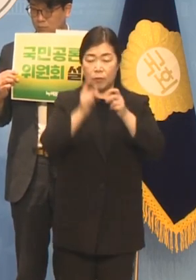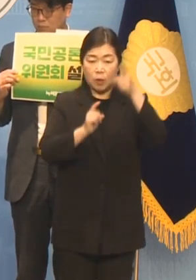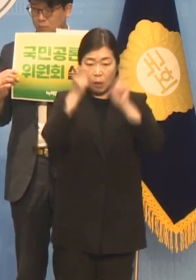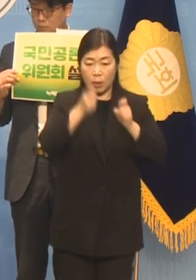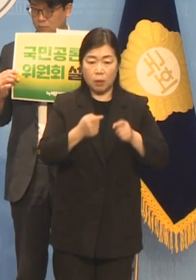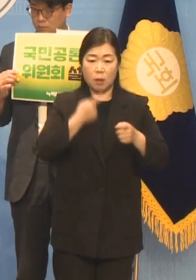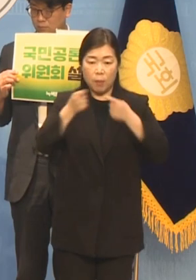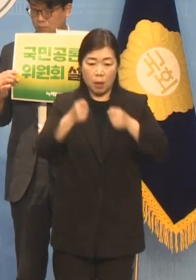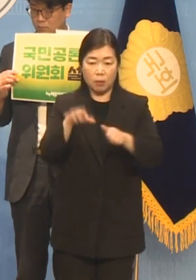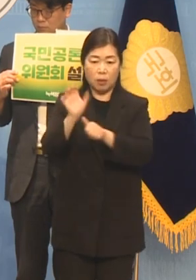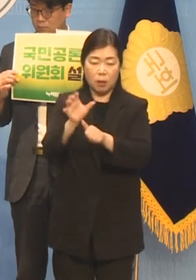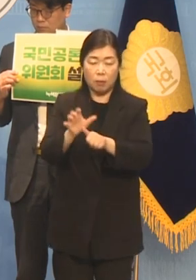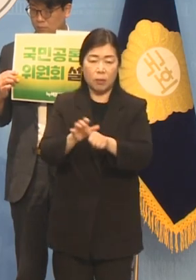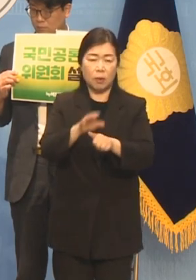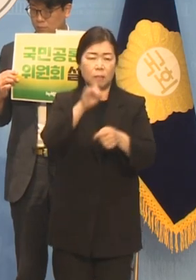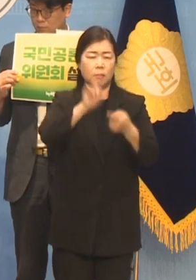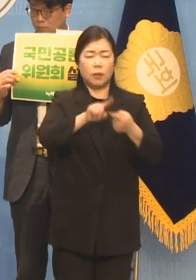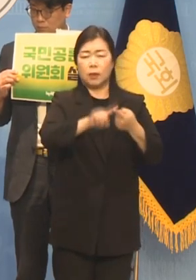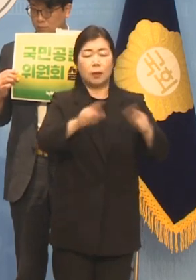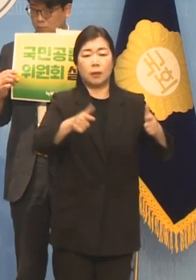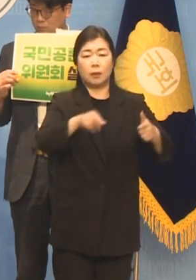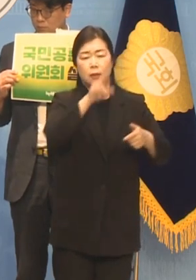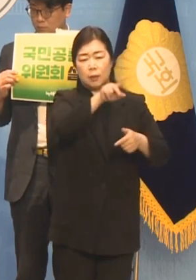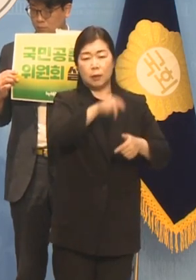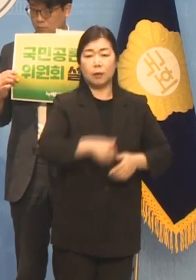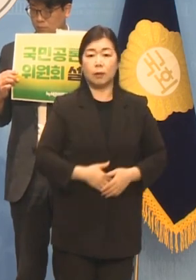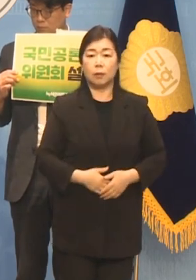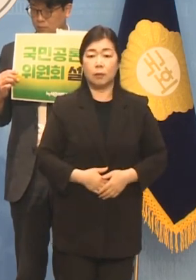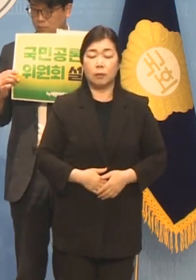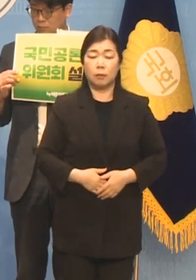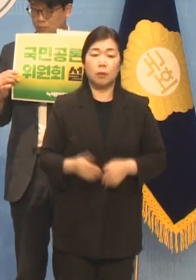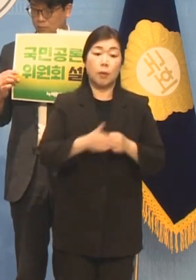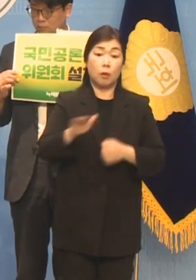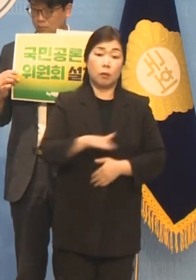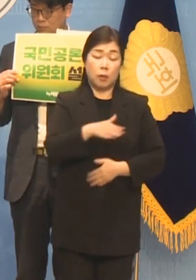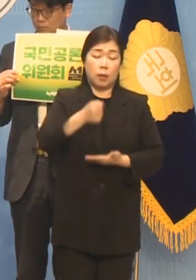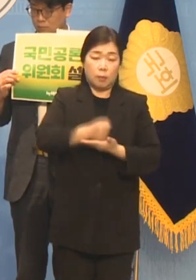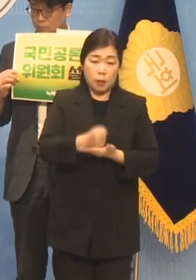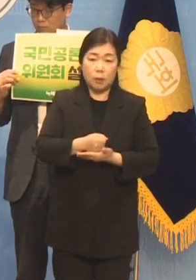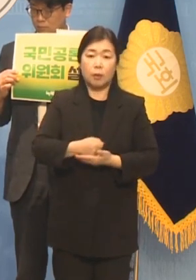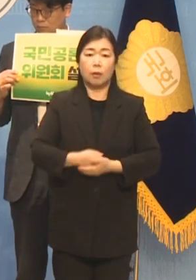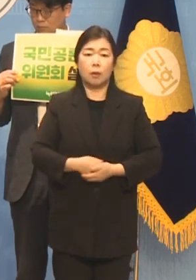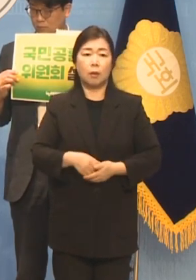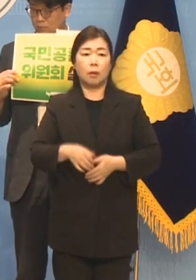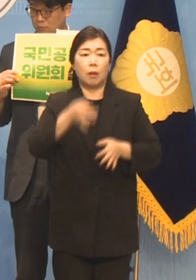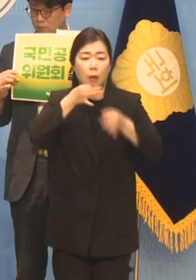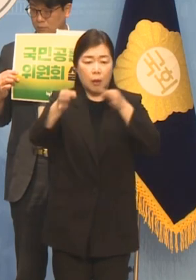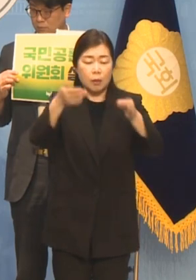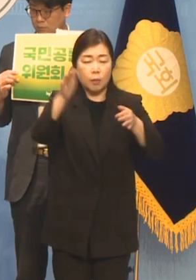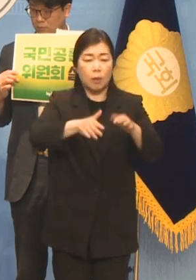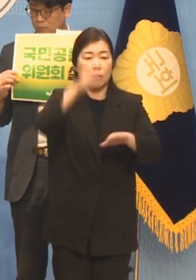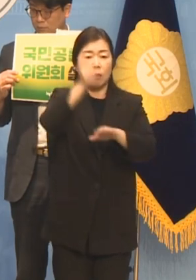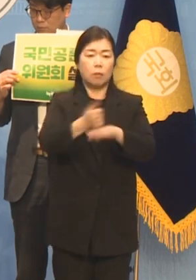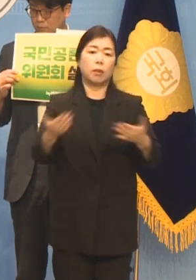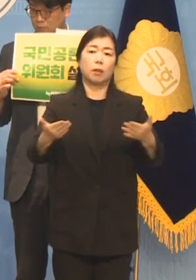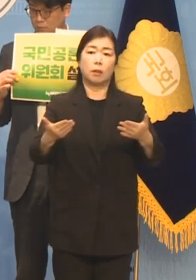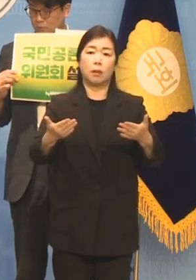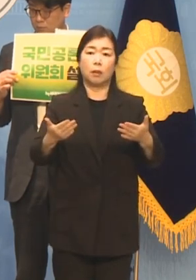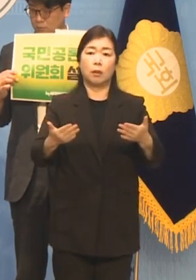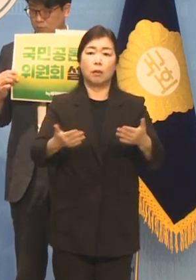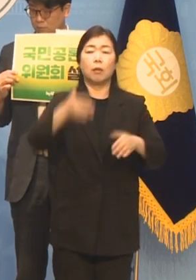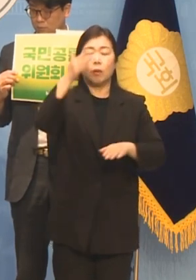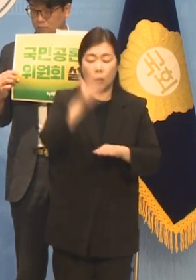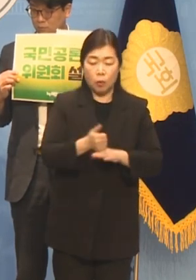탄압도 바람직하지 않습니다. 저희들의 이런 호소가 대답 없는 메아리입니다. 결국 국민이